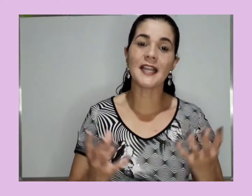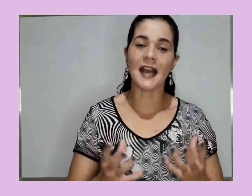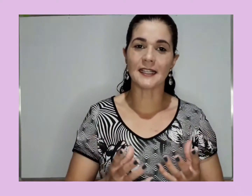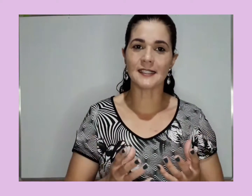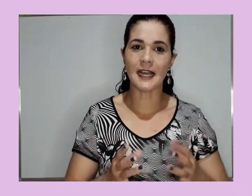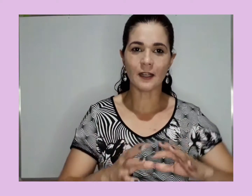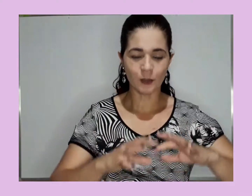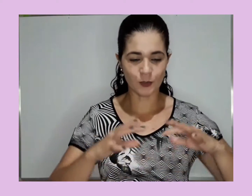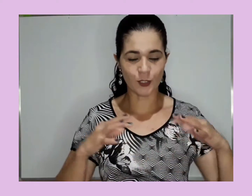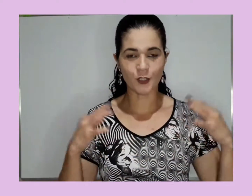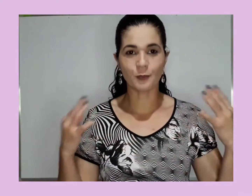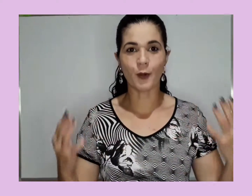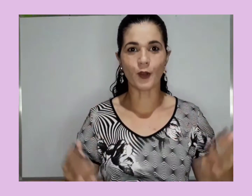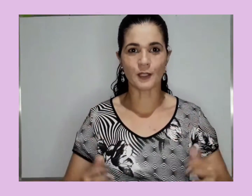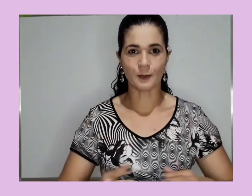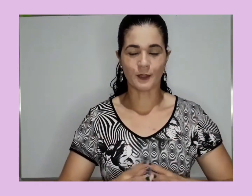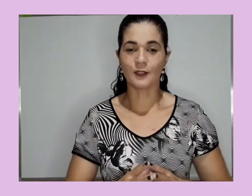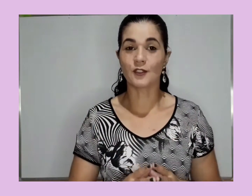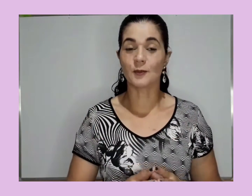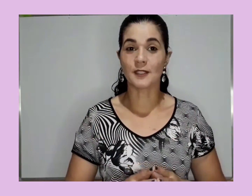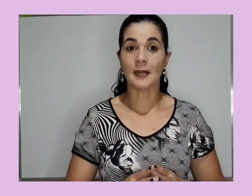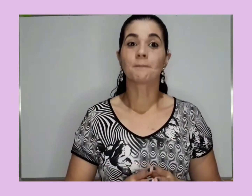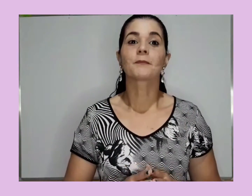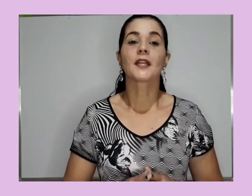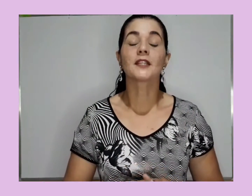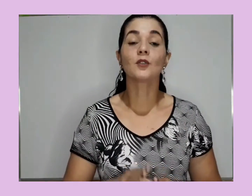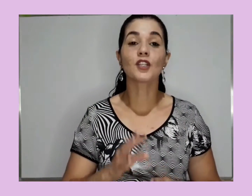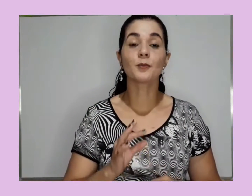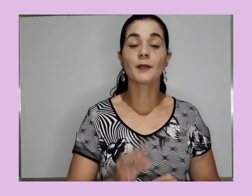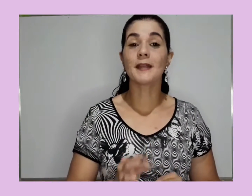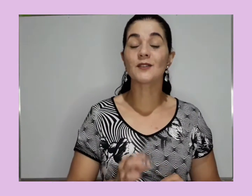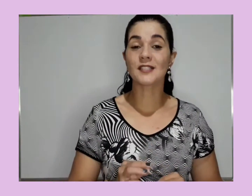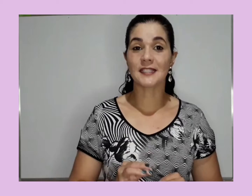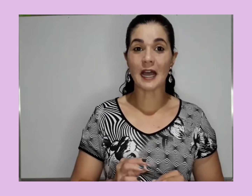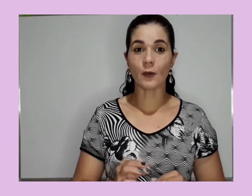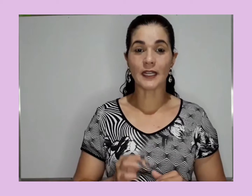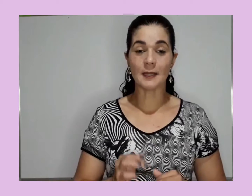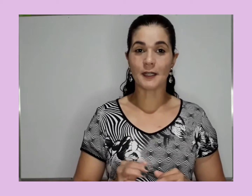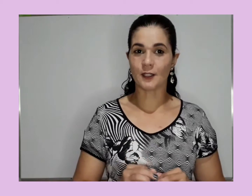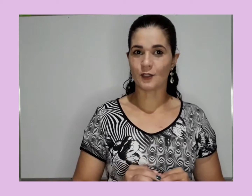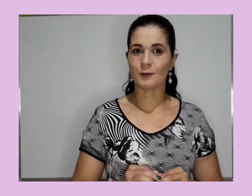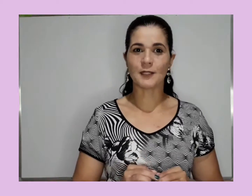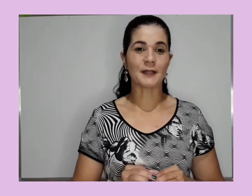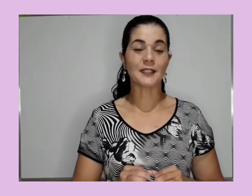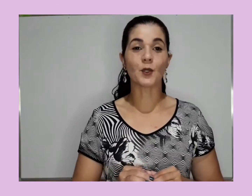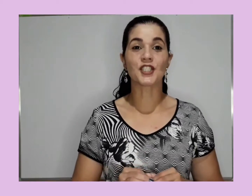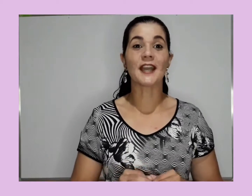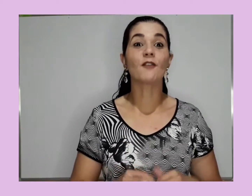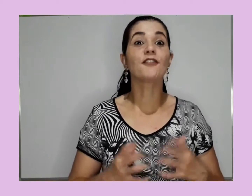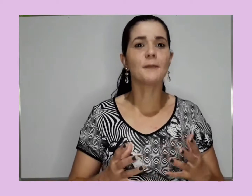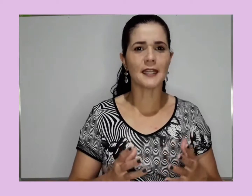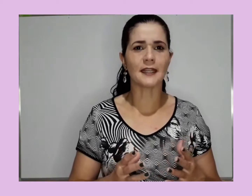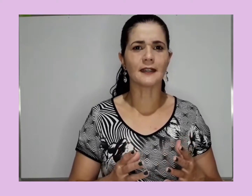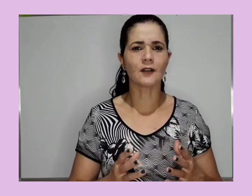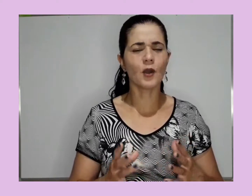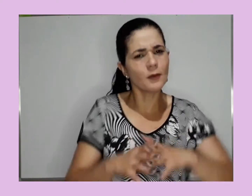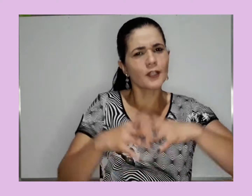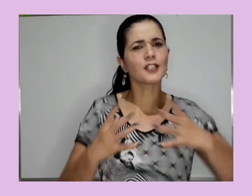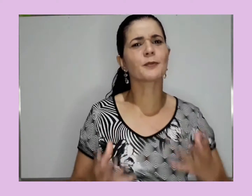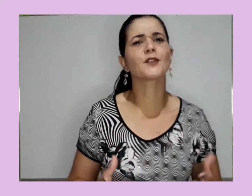familiares, tá? Os nossos próximos. Nós vamos lá. Então o nosso primeiro sinal em Libra que nós vamos aprender hoje é o família. Como que nós